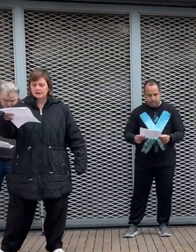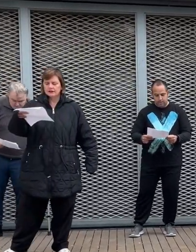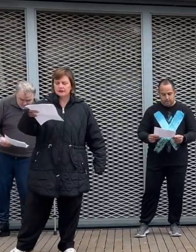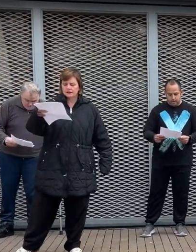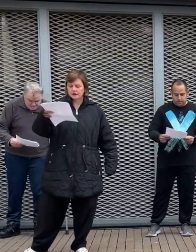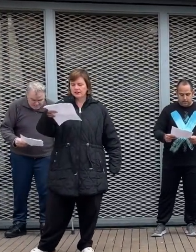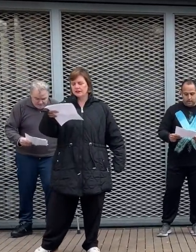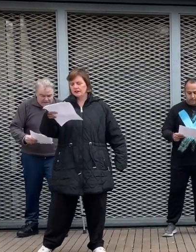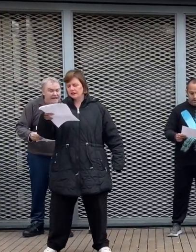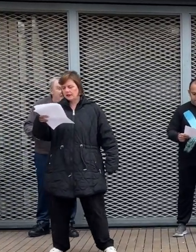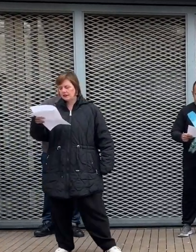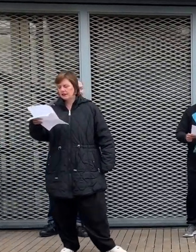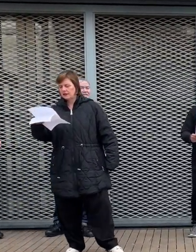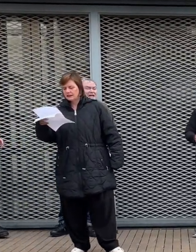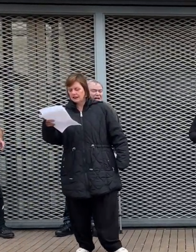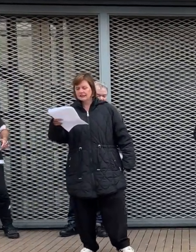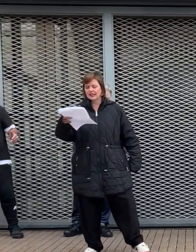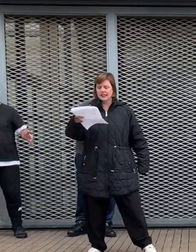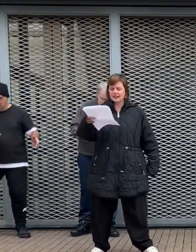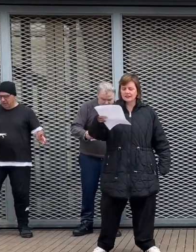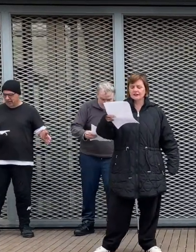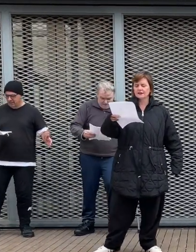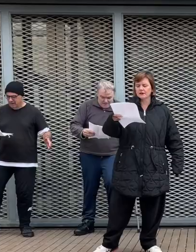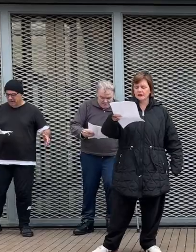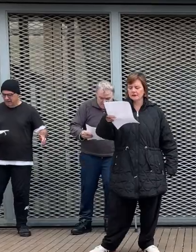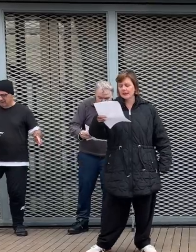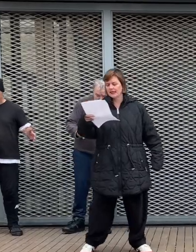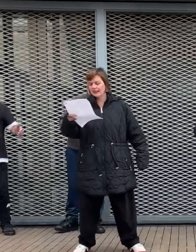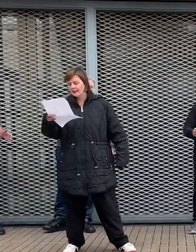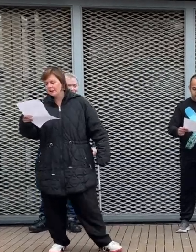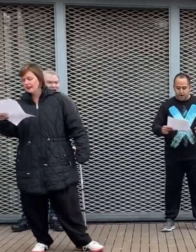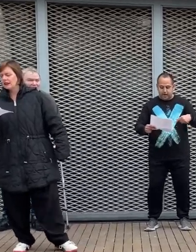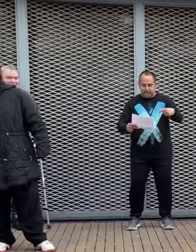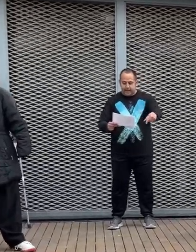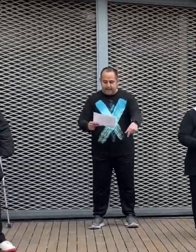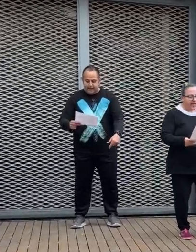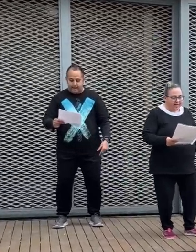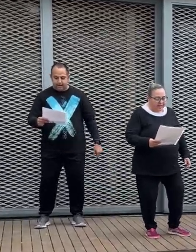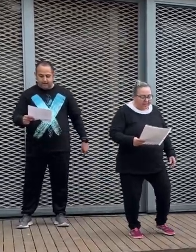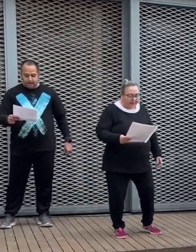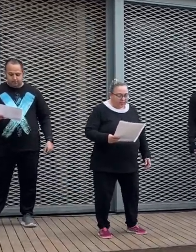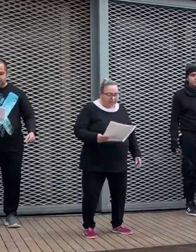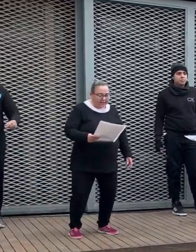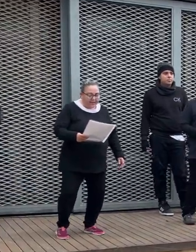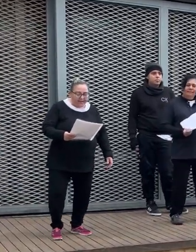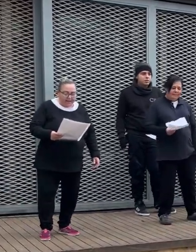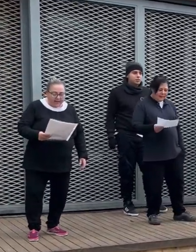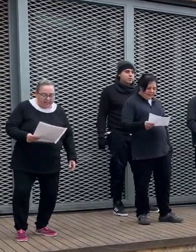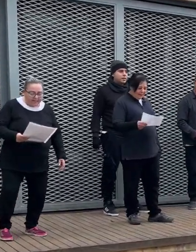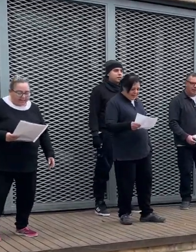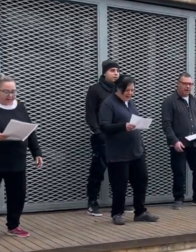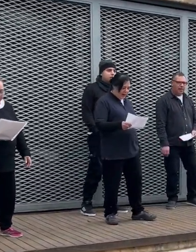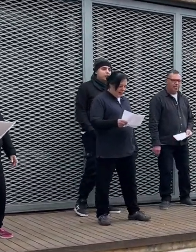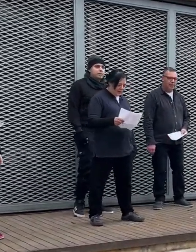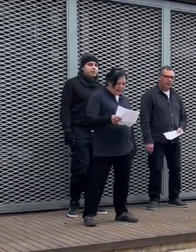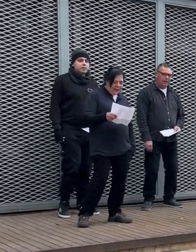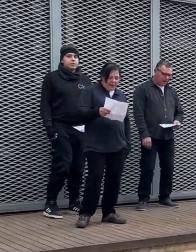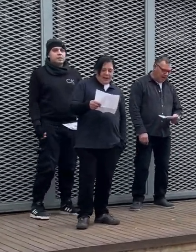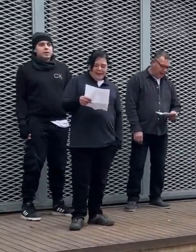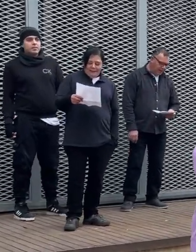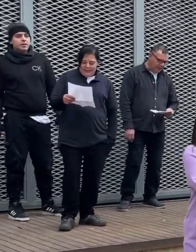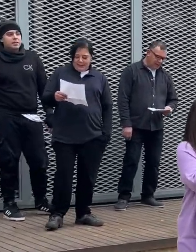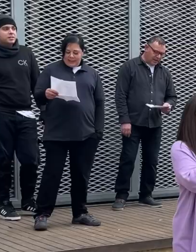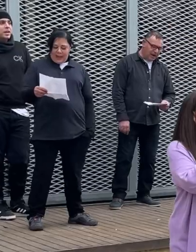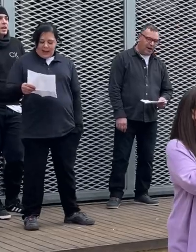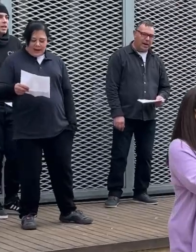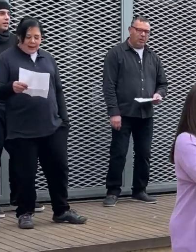tengo discapacidad. ¿Qué pasa? ¿Algún problema? Dímelo a la cara. Eres una estrella que brilla,